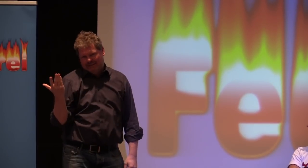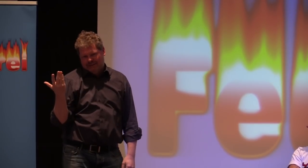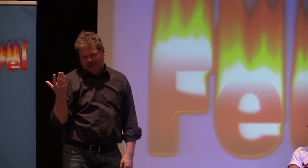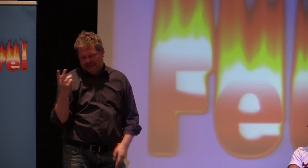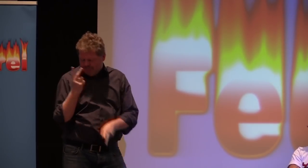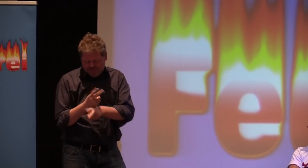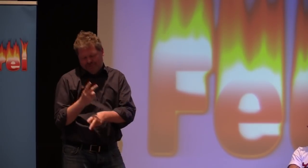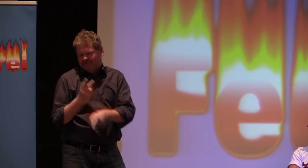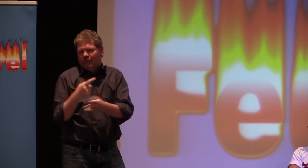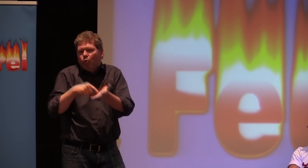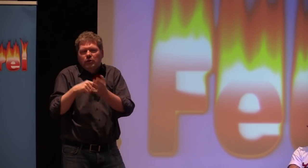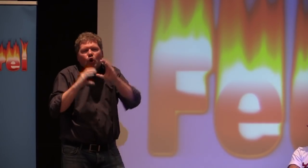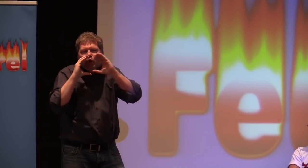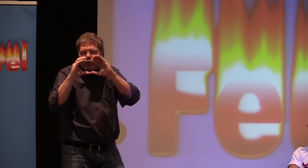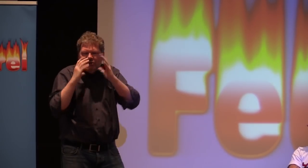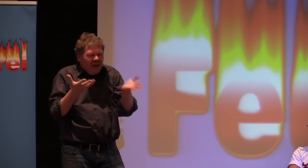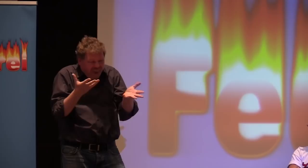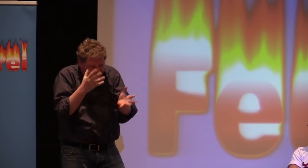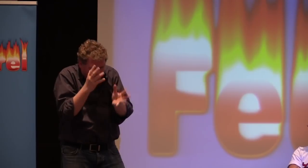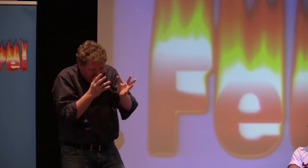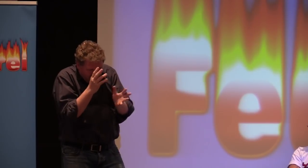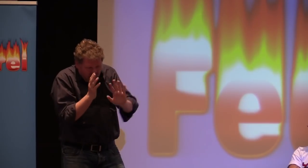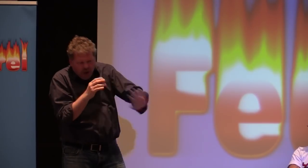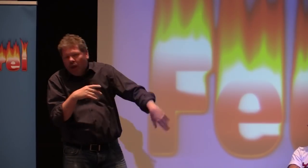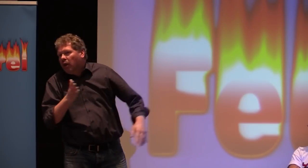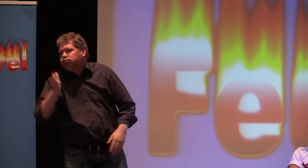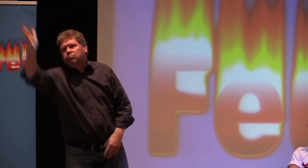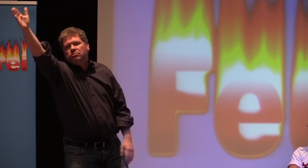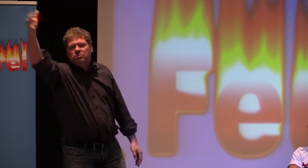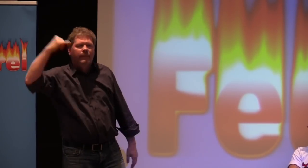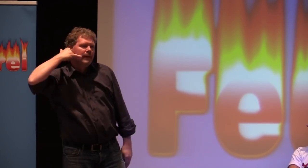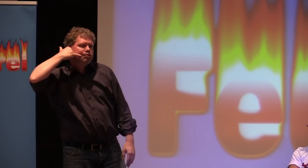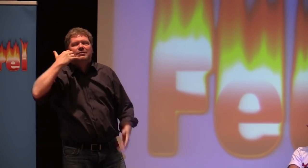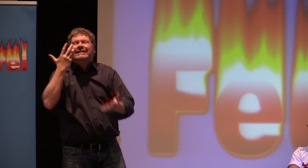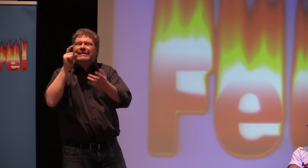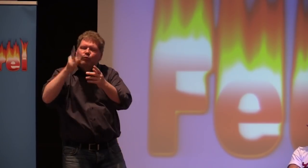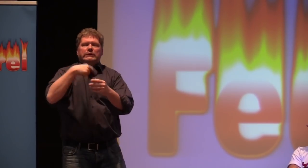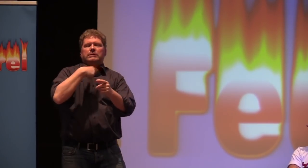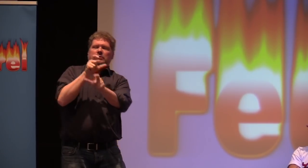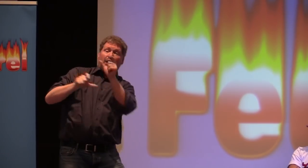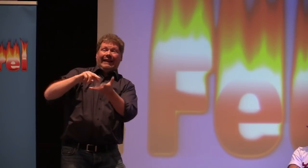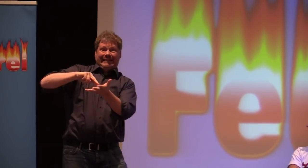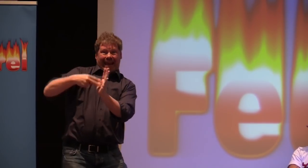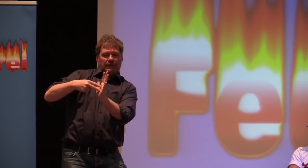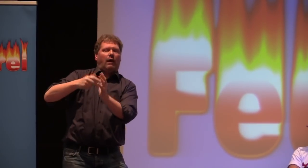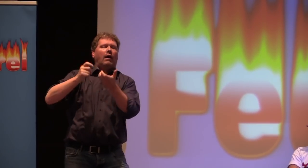Und es ist ja schon seit Hunderten von Jahren so, dass einfach wir gehörlosen Personen bei Hörenden hinten